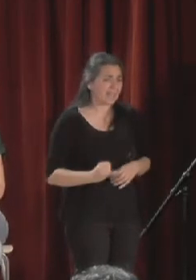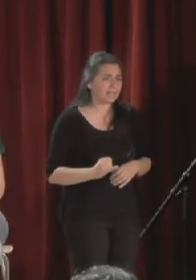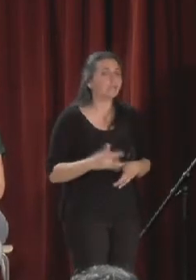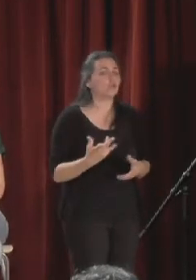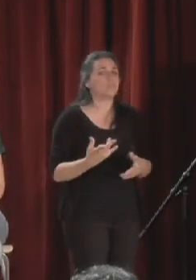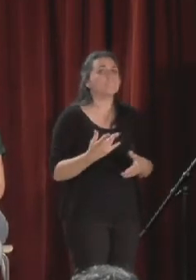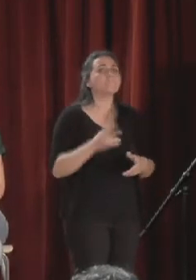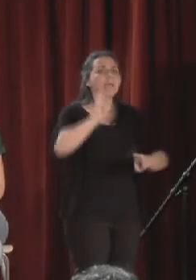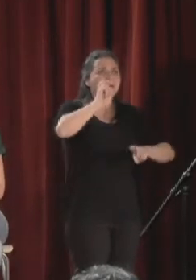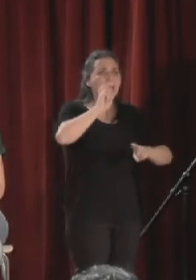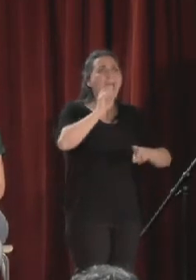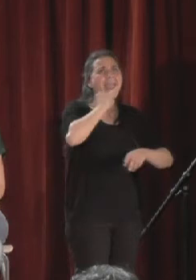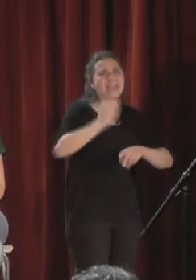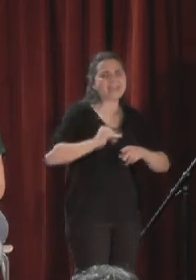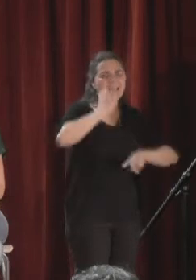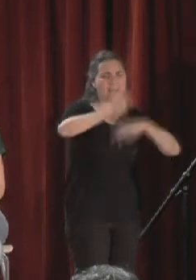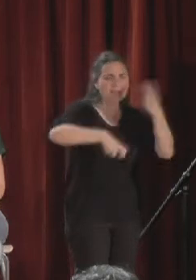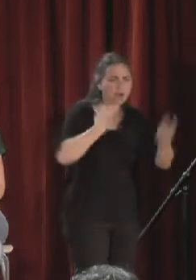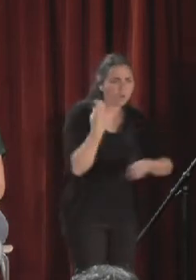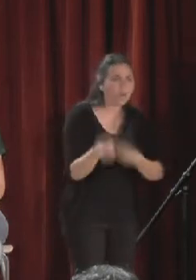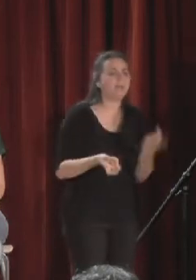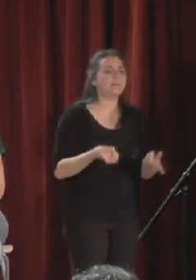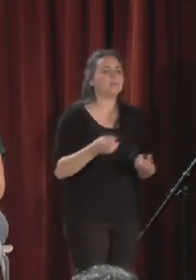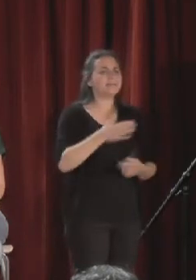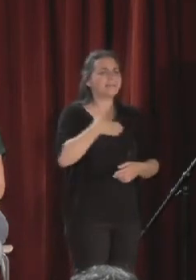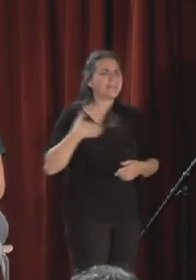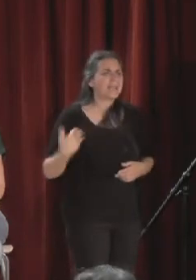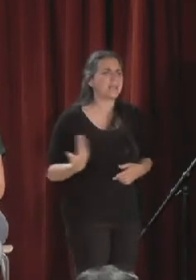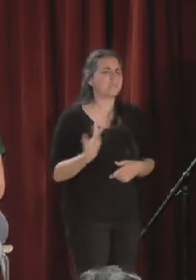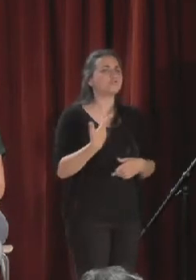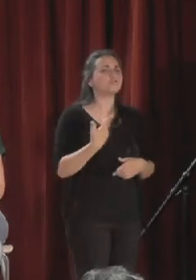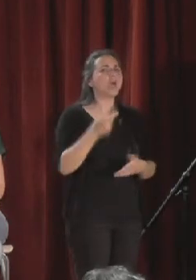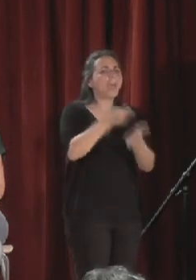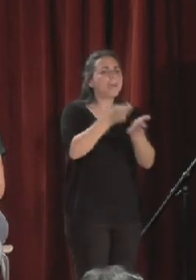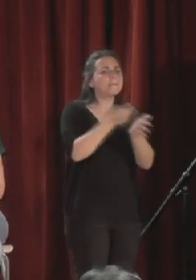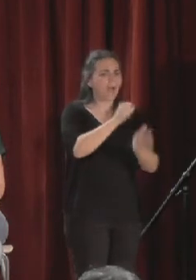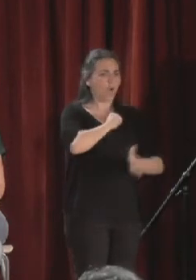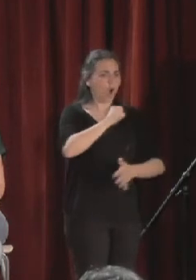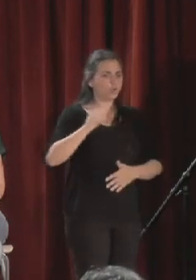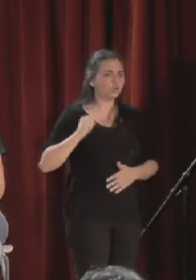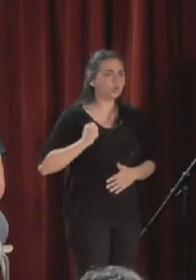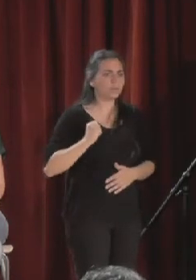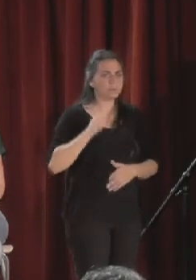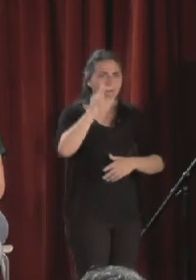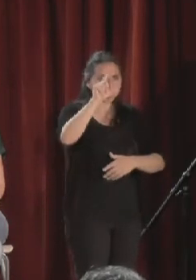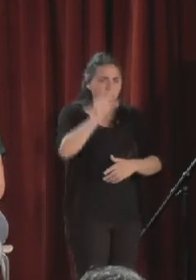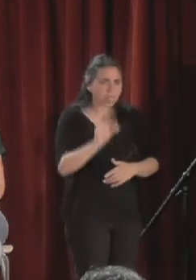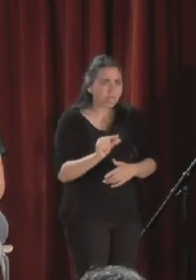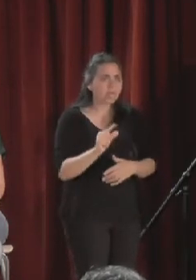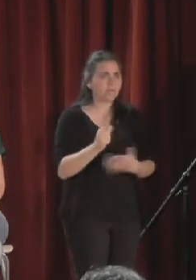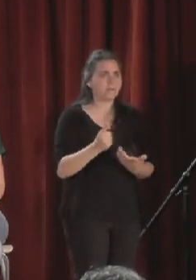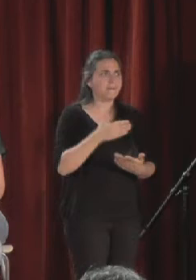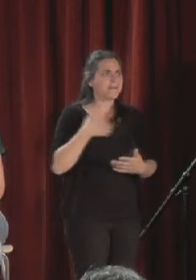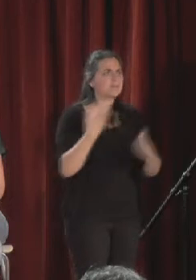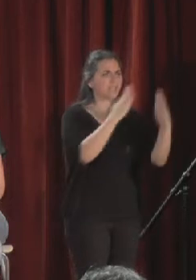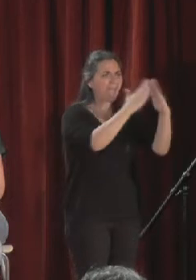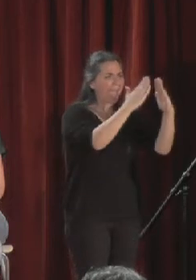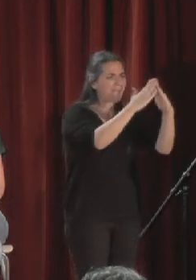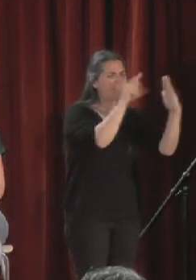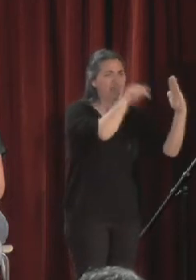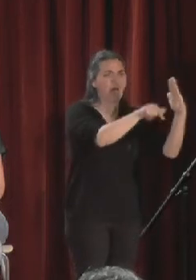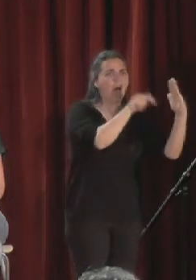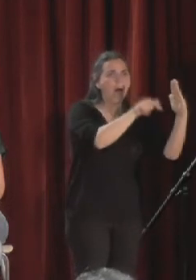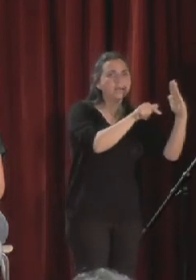verdes e renovables, queremos cuotas xustas para os nosos autónomos e autónomas, queremos que non haxa xente sen casa, nen casas sen